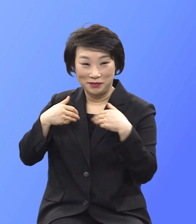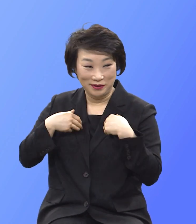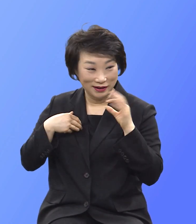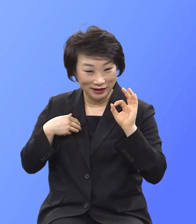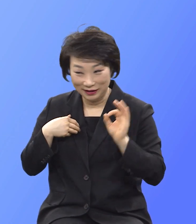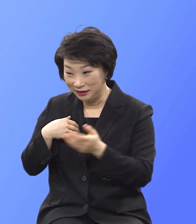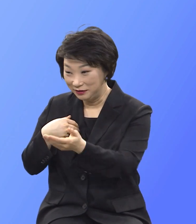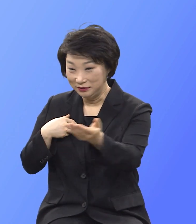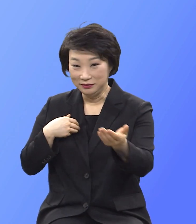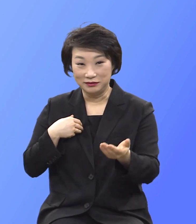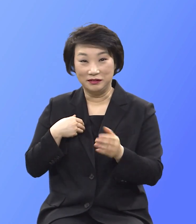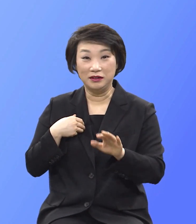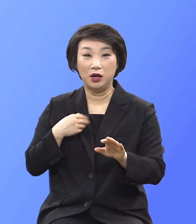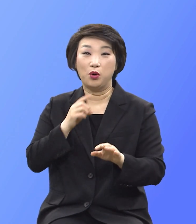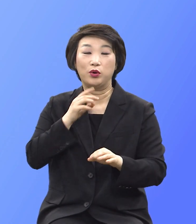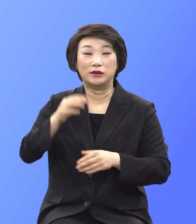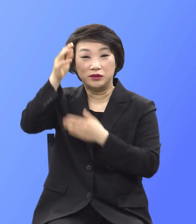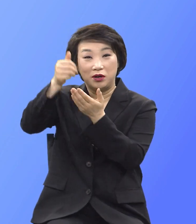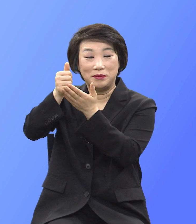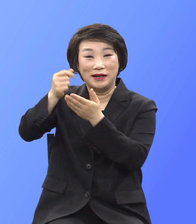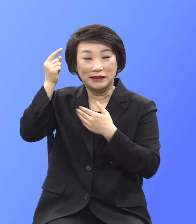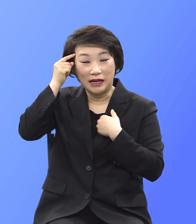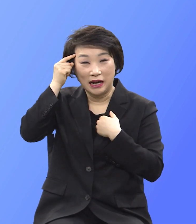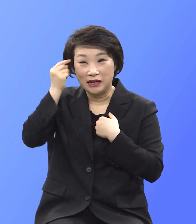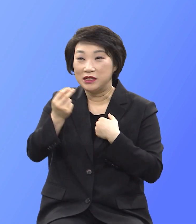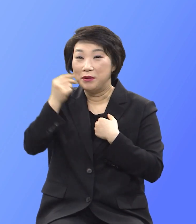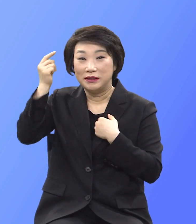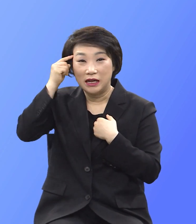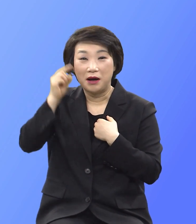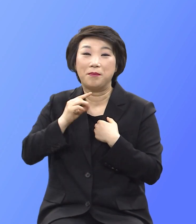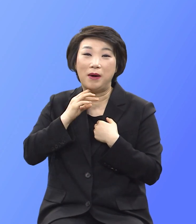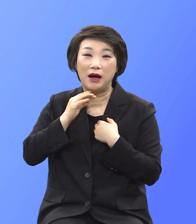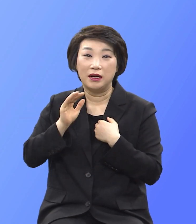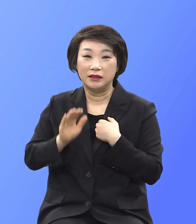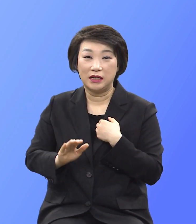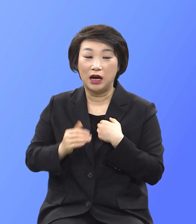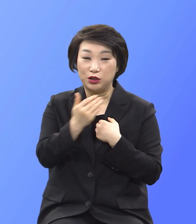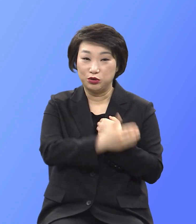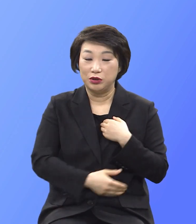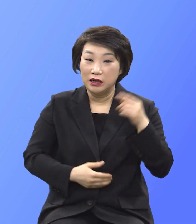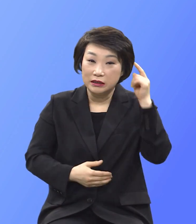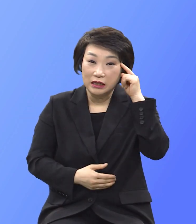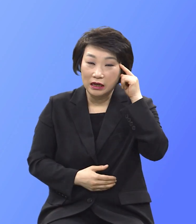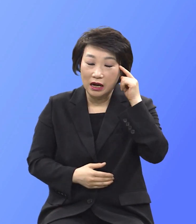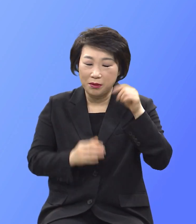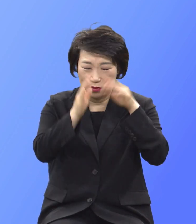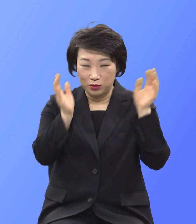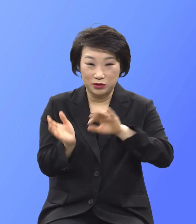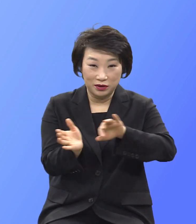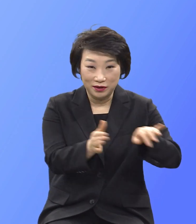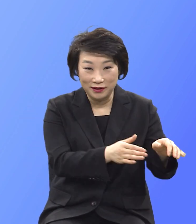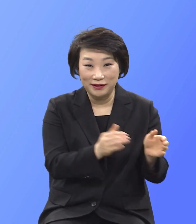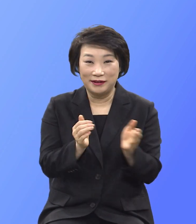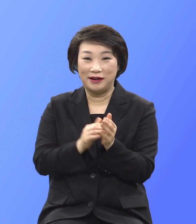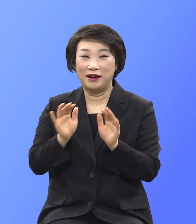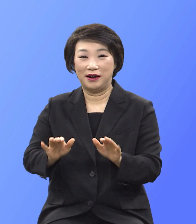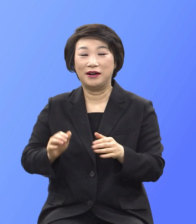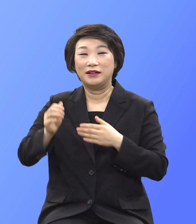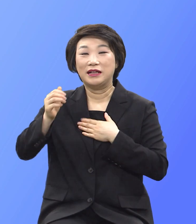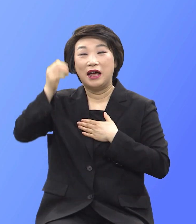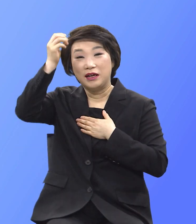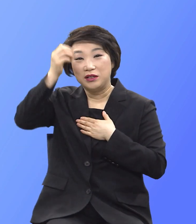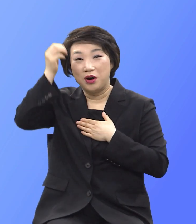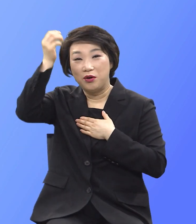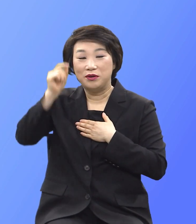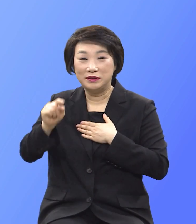이해됩니까? 오직 성령의 생명의 생각만이 육신의 생각을 소멸하고